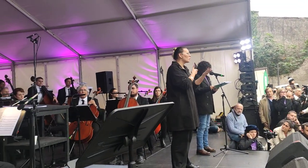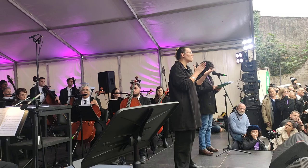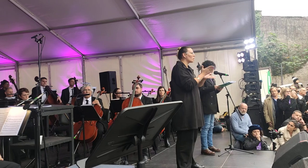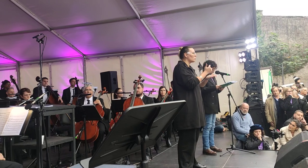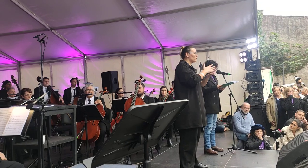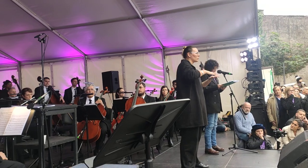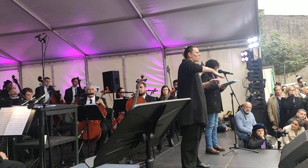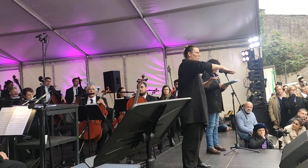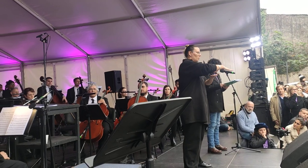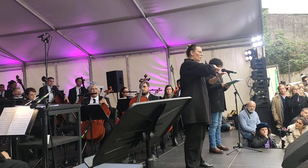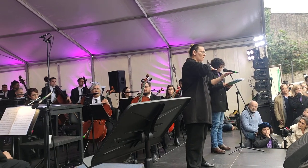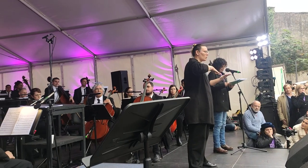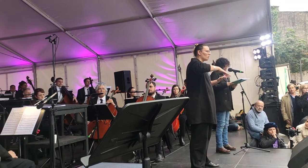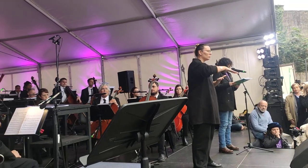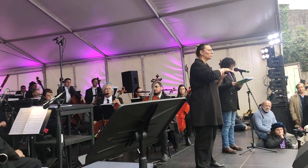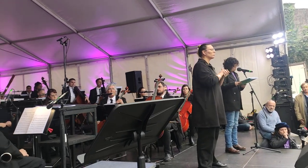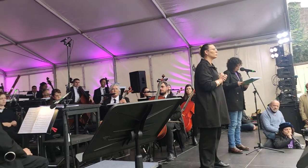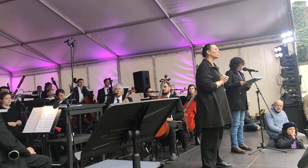Departamental.